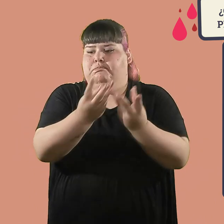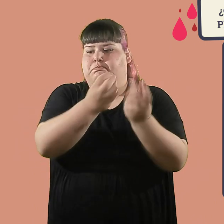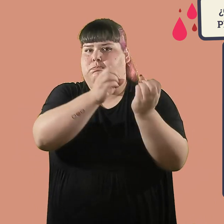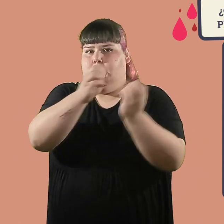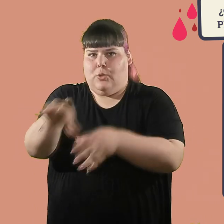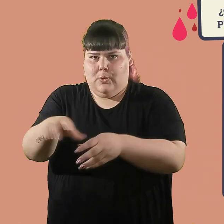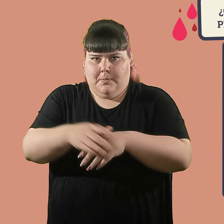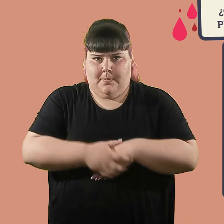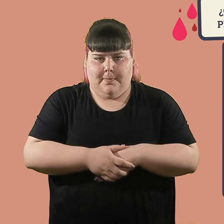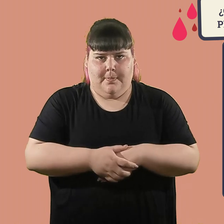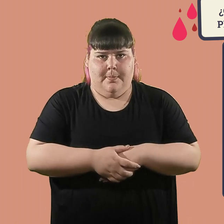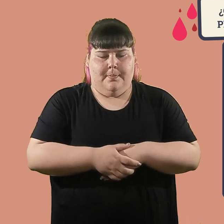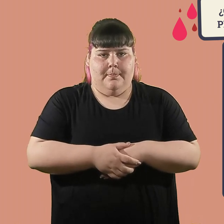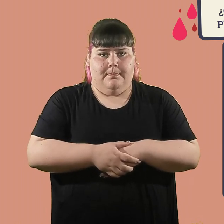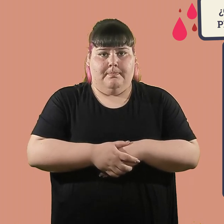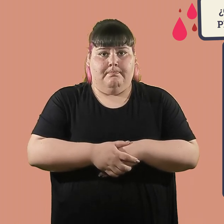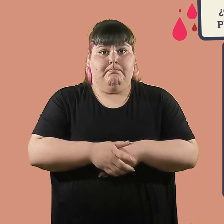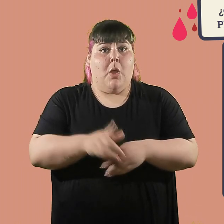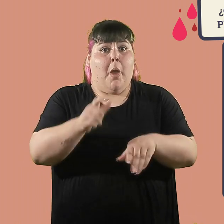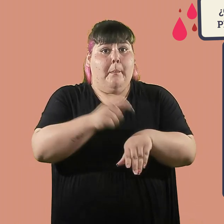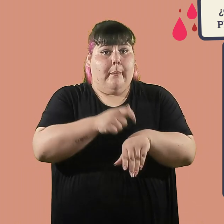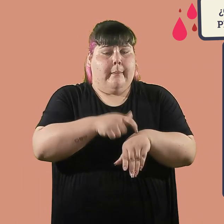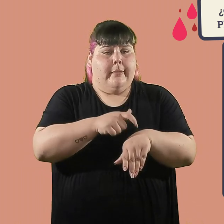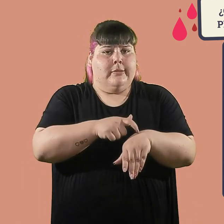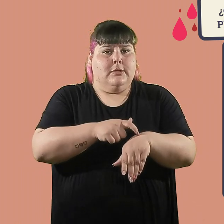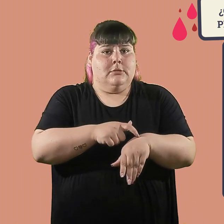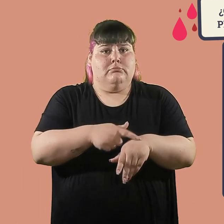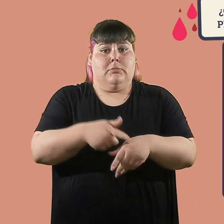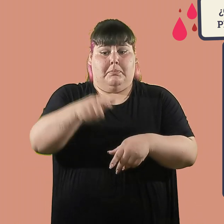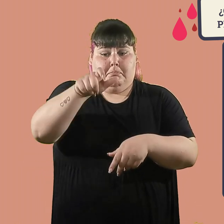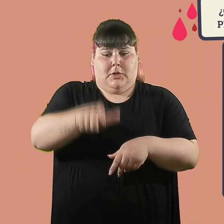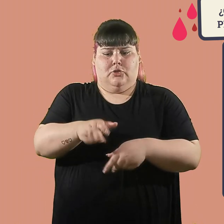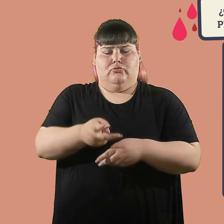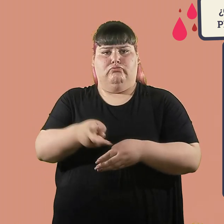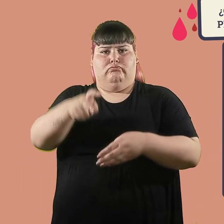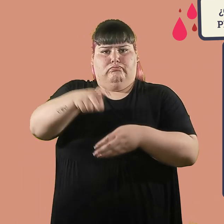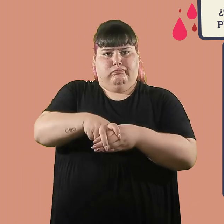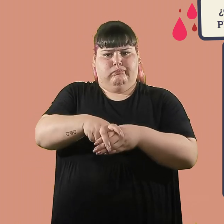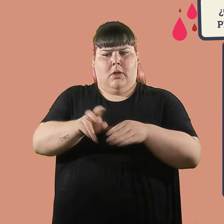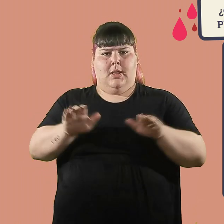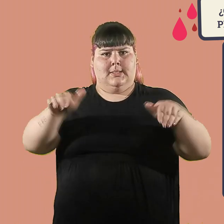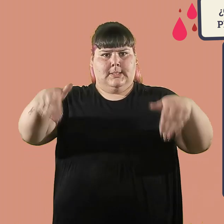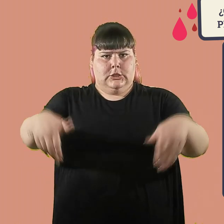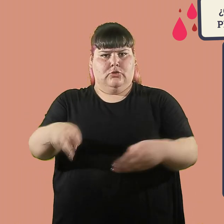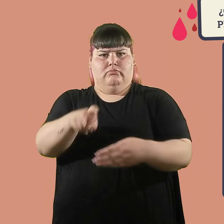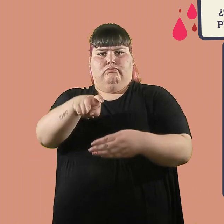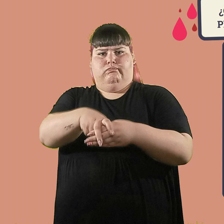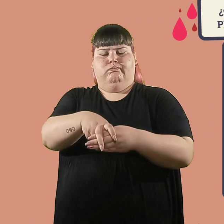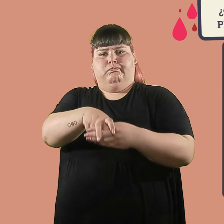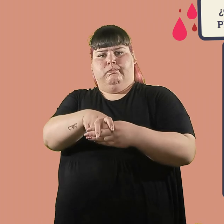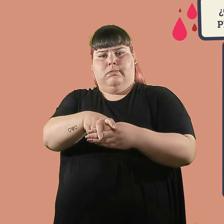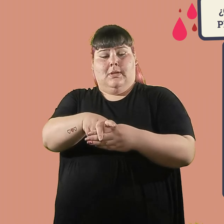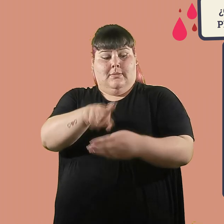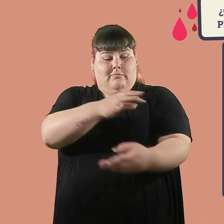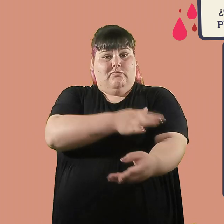descartado. Durante la extracción, el donante se recuesta en un sillón y la bolsa que recolecta su